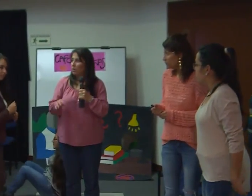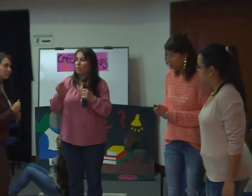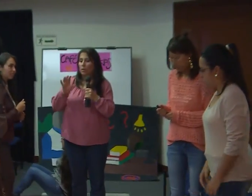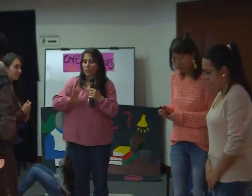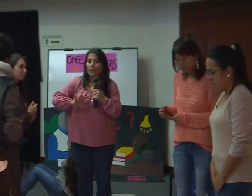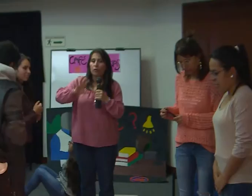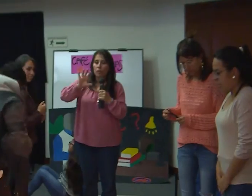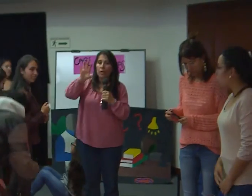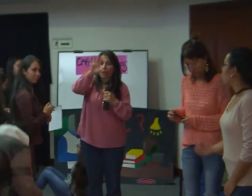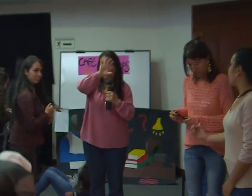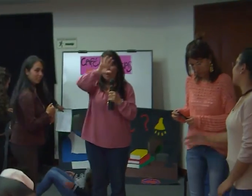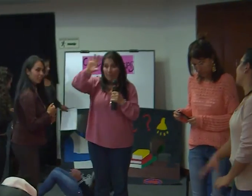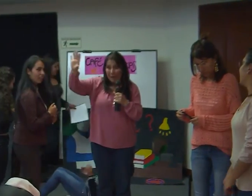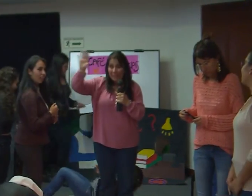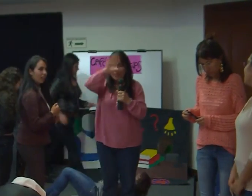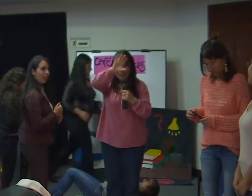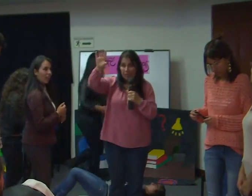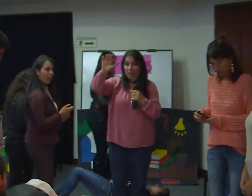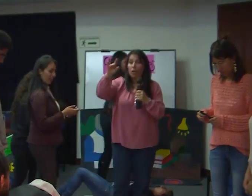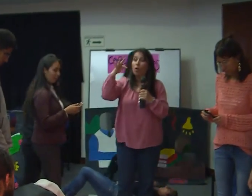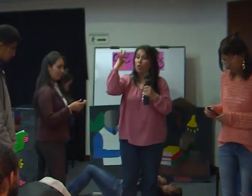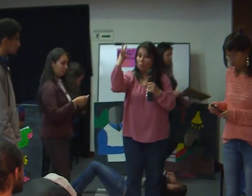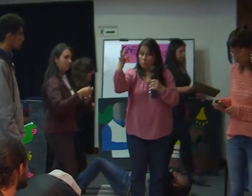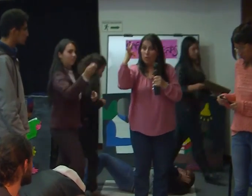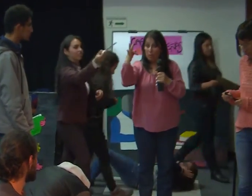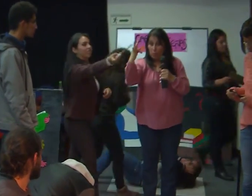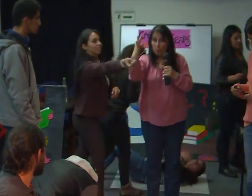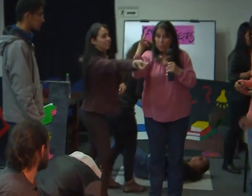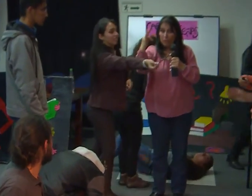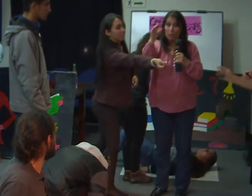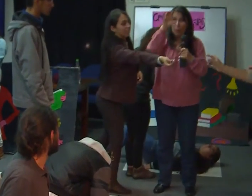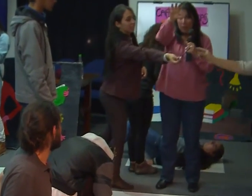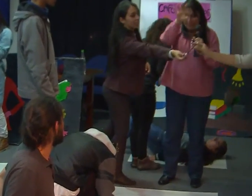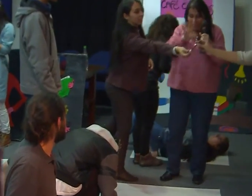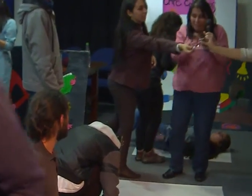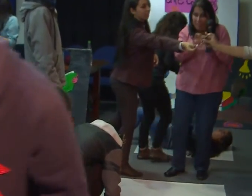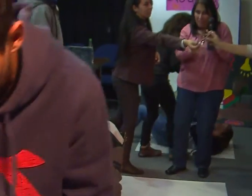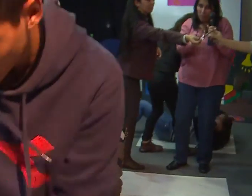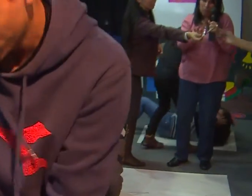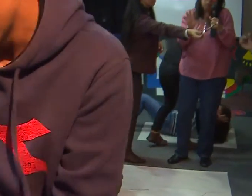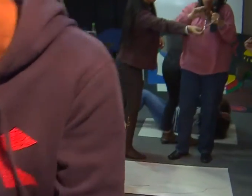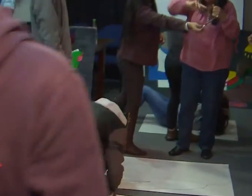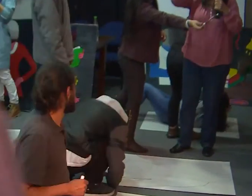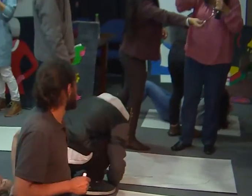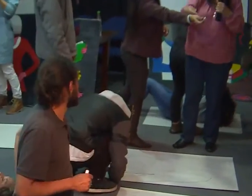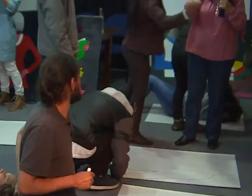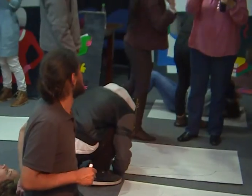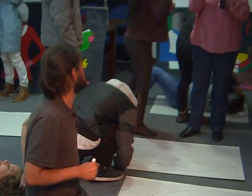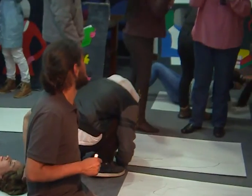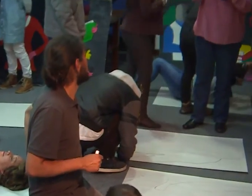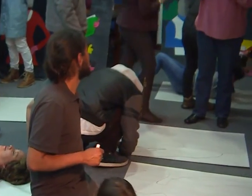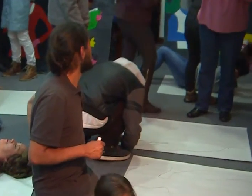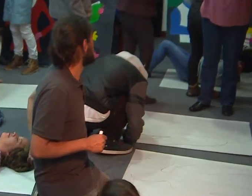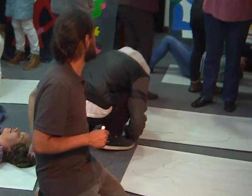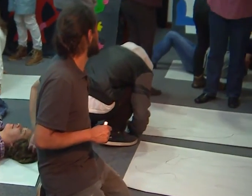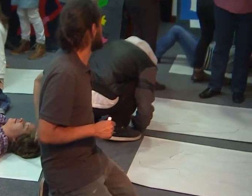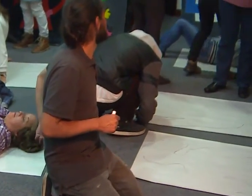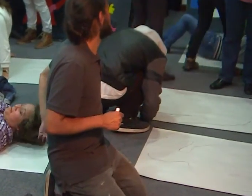Y van a colocar en una parte lo positivo y abajo, o al contrario, lo negativo.